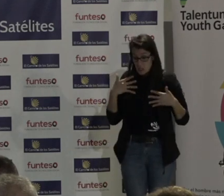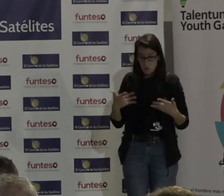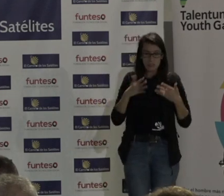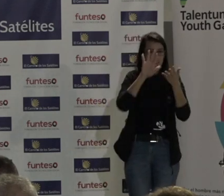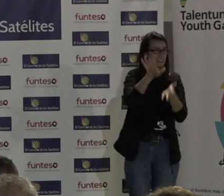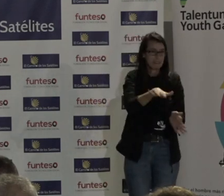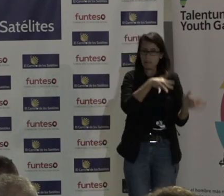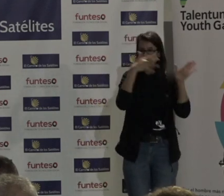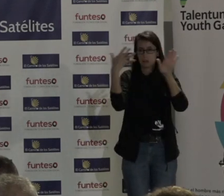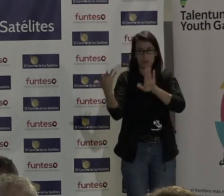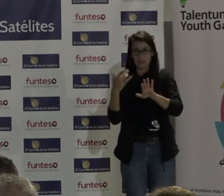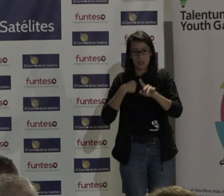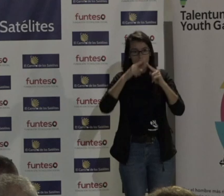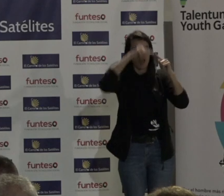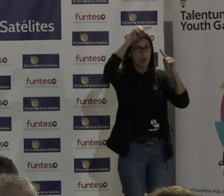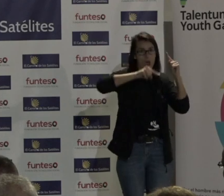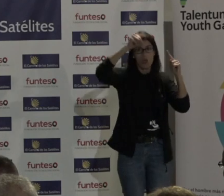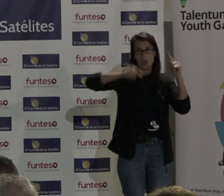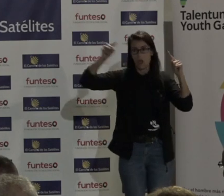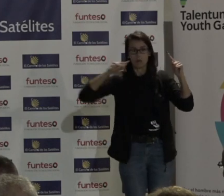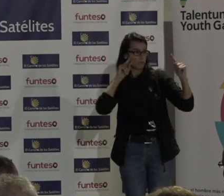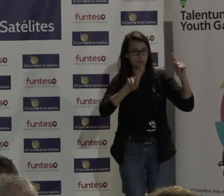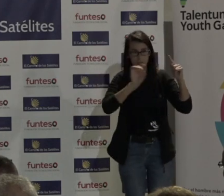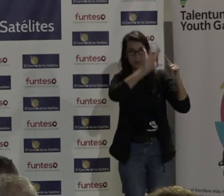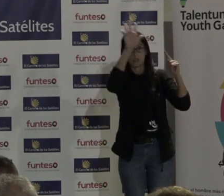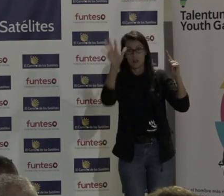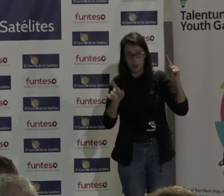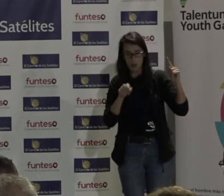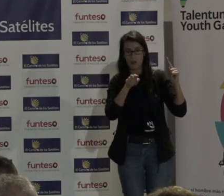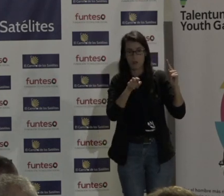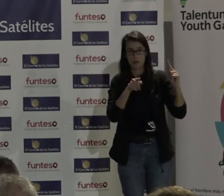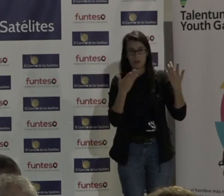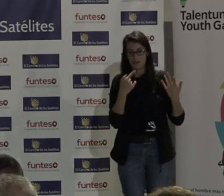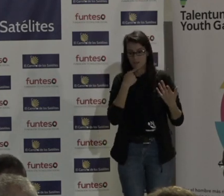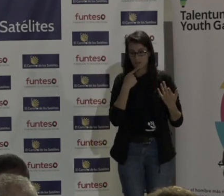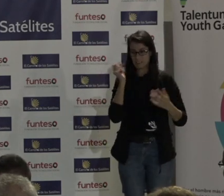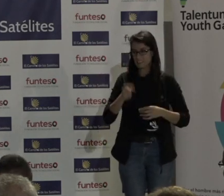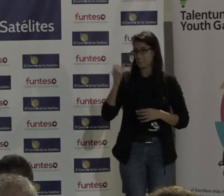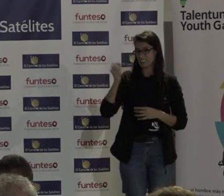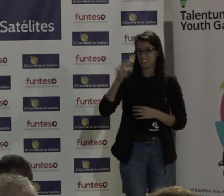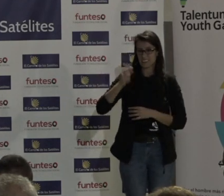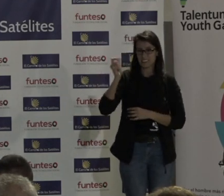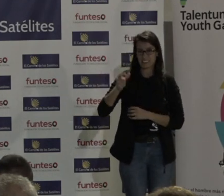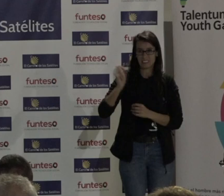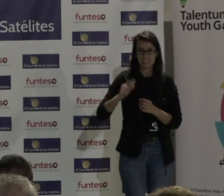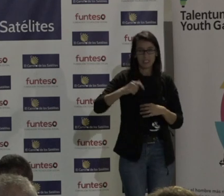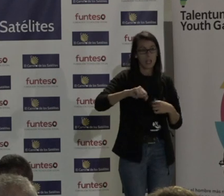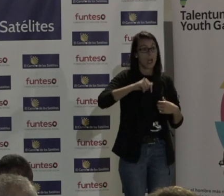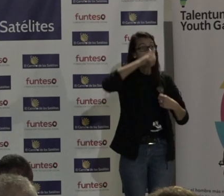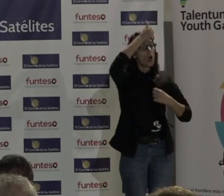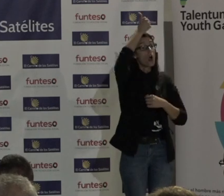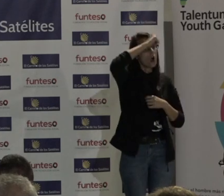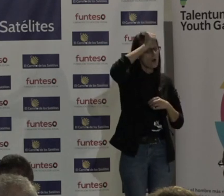ya es evidente incluso en las estadísticas. Y es que cada vez hay menos hombres en el